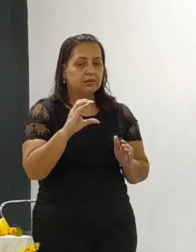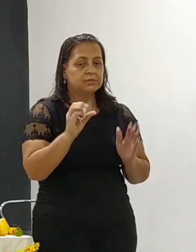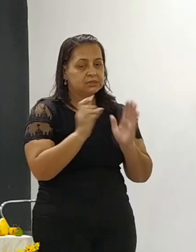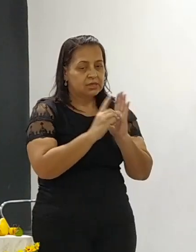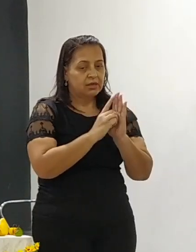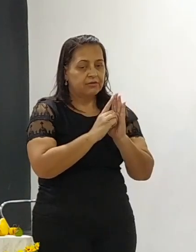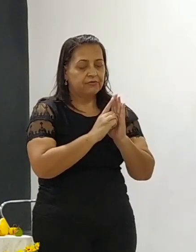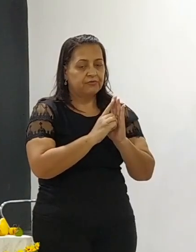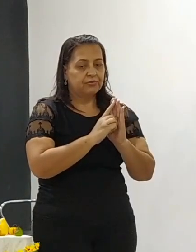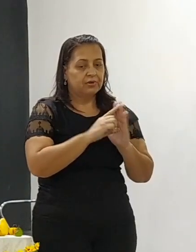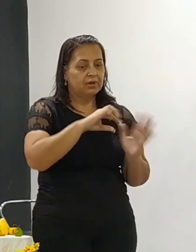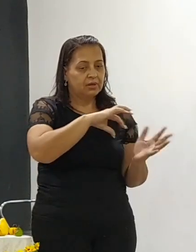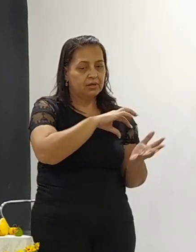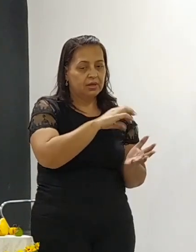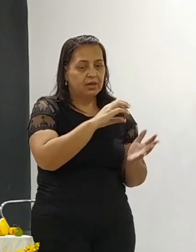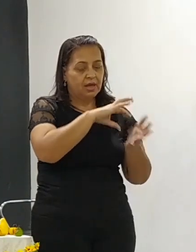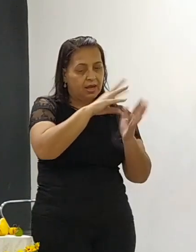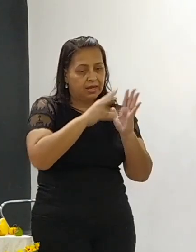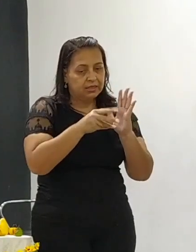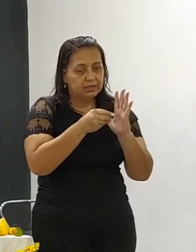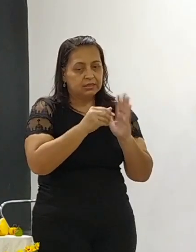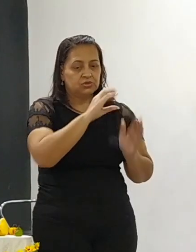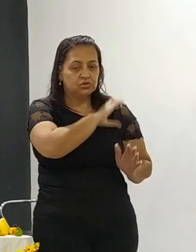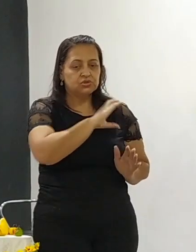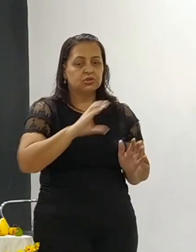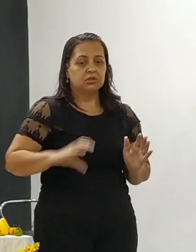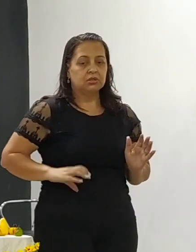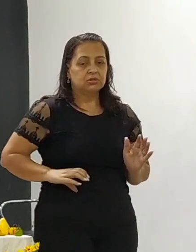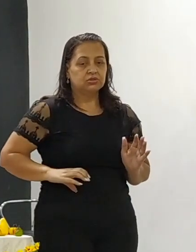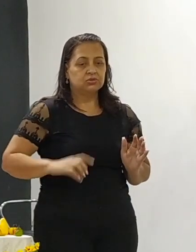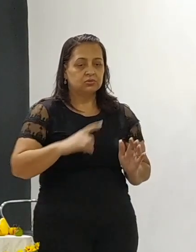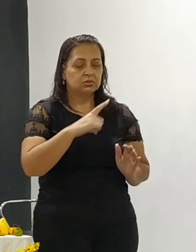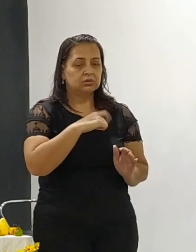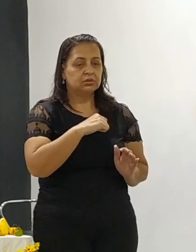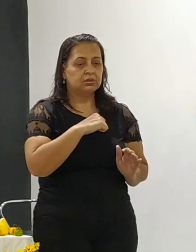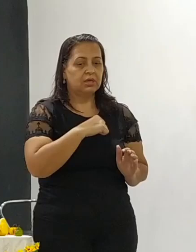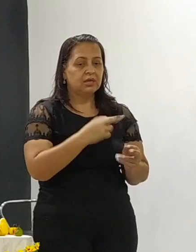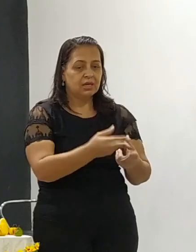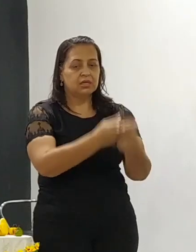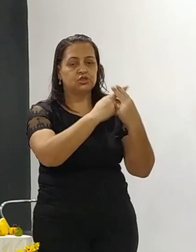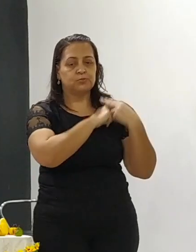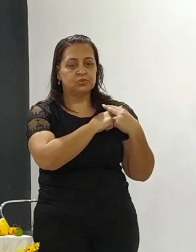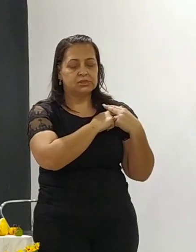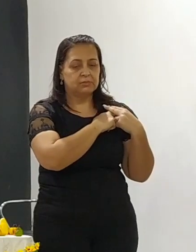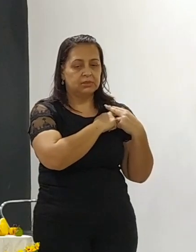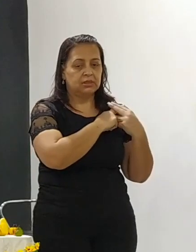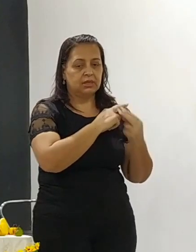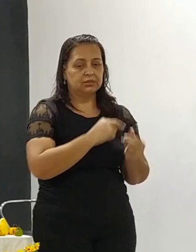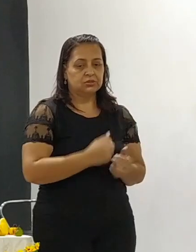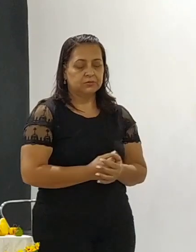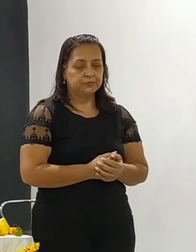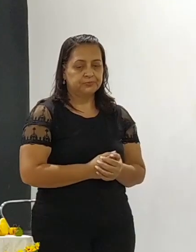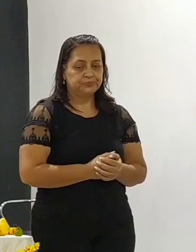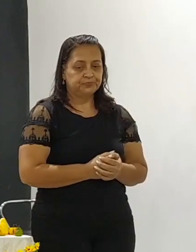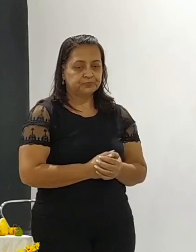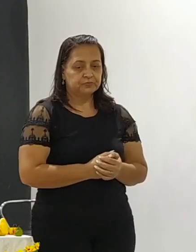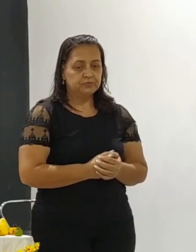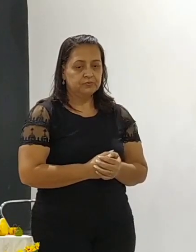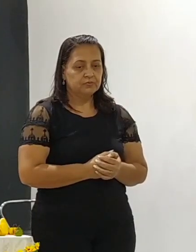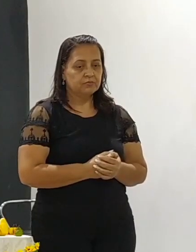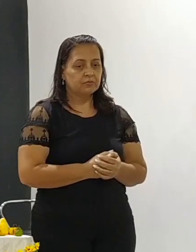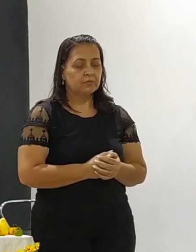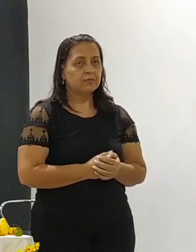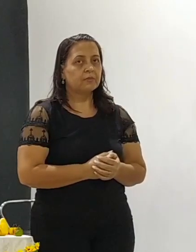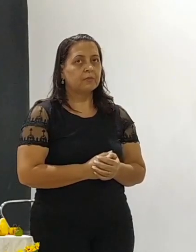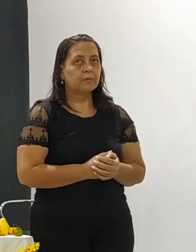nessa terra, ela tem uma missão. E é sobre essa missão que nós vamos falar nessa noite. E antes de eu entrar no texto, eu